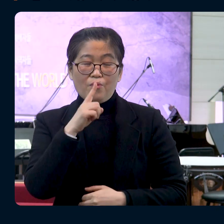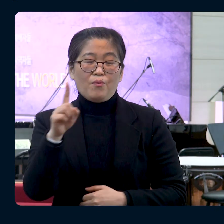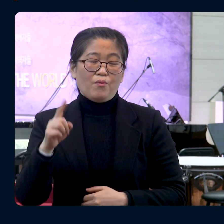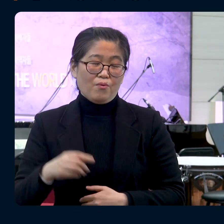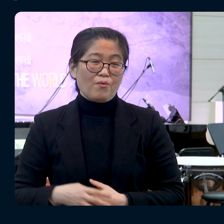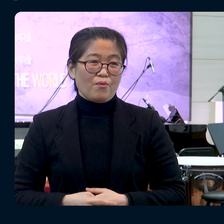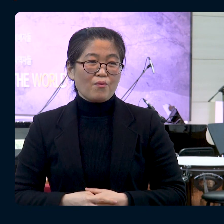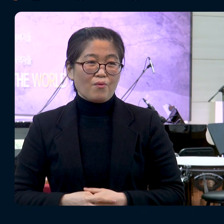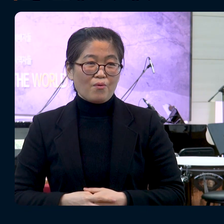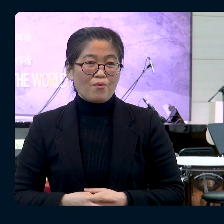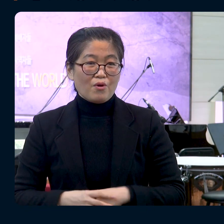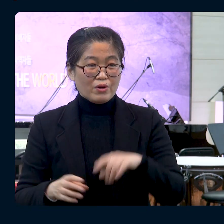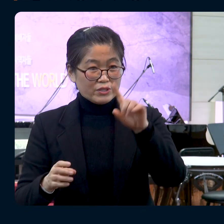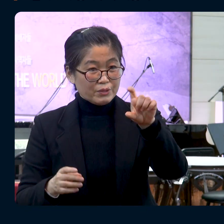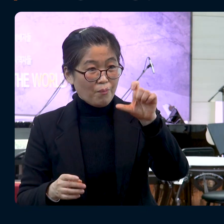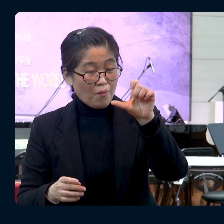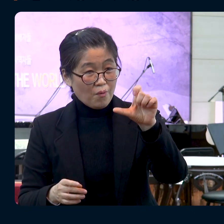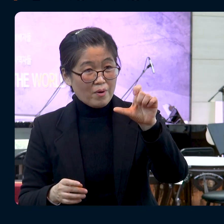거예요.